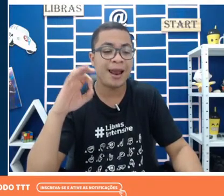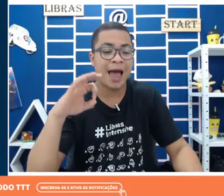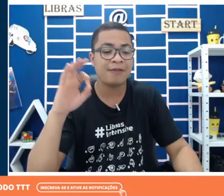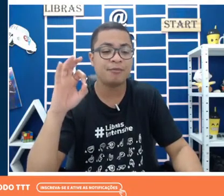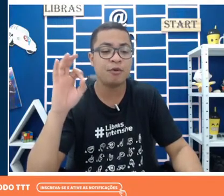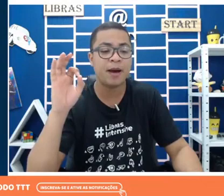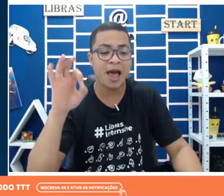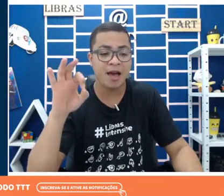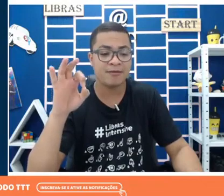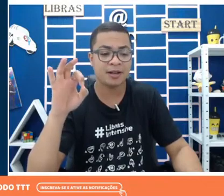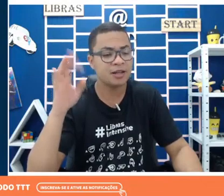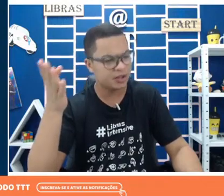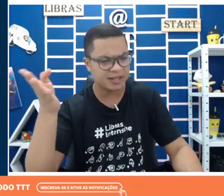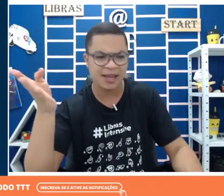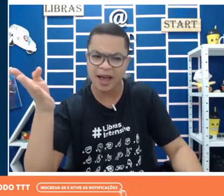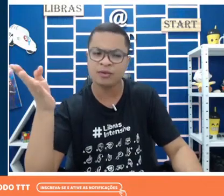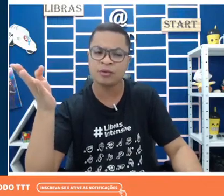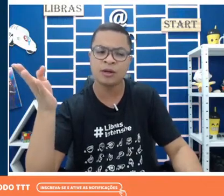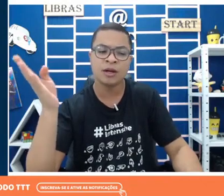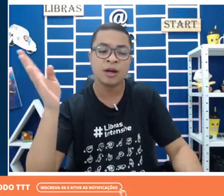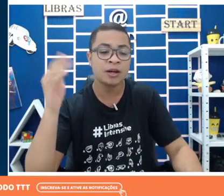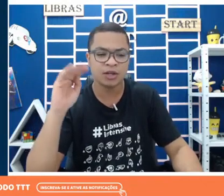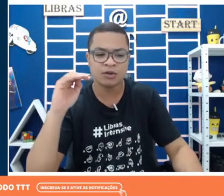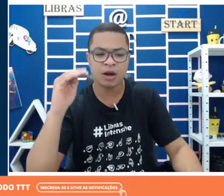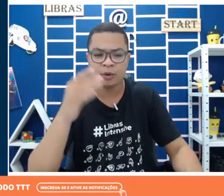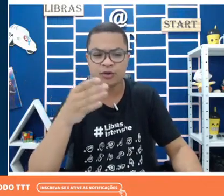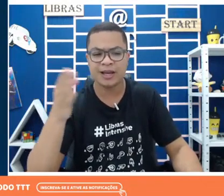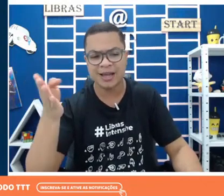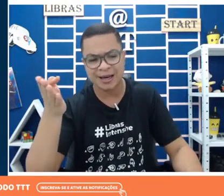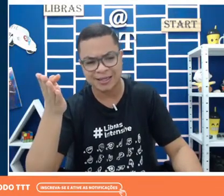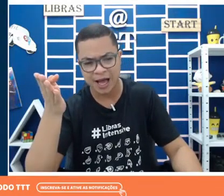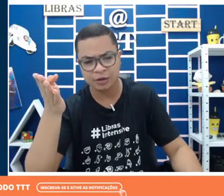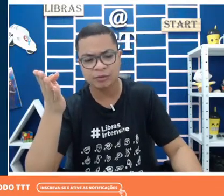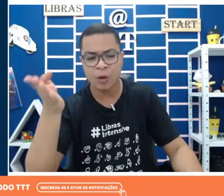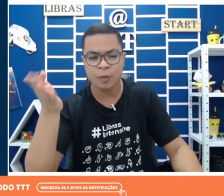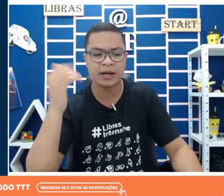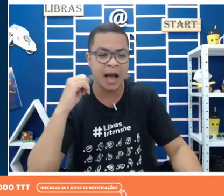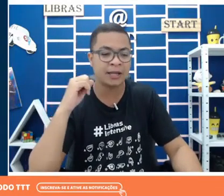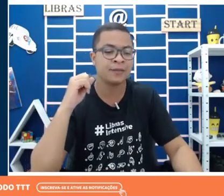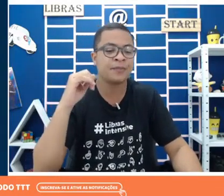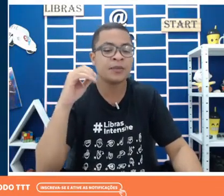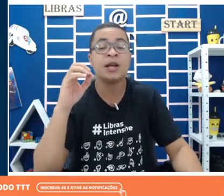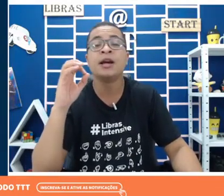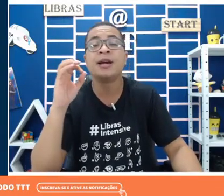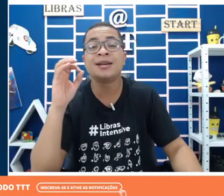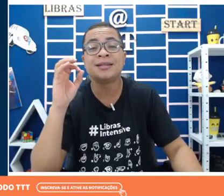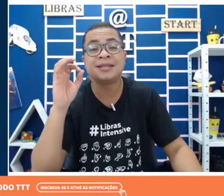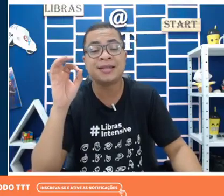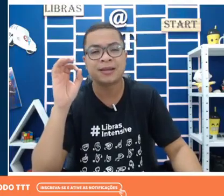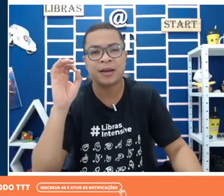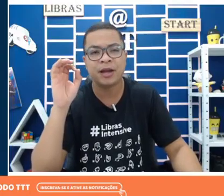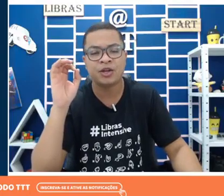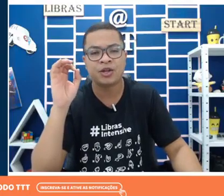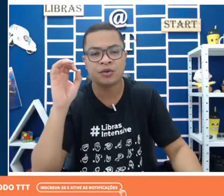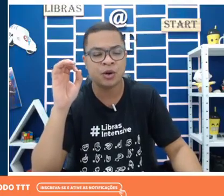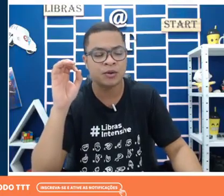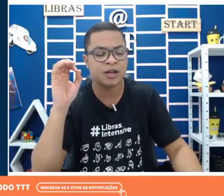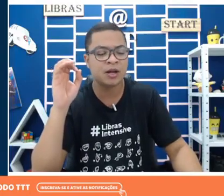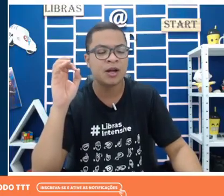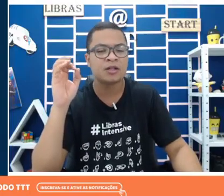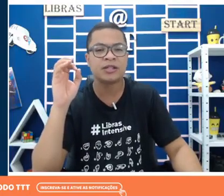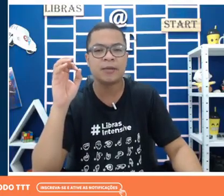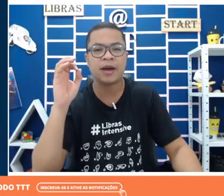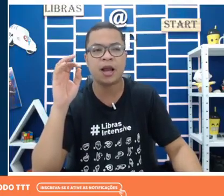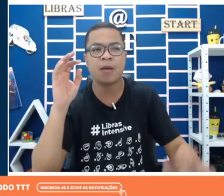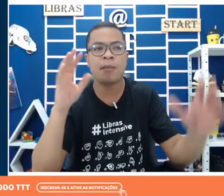fazendo palavra por palavra. Isso é certo? Não se torna português sinalizado? Obrigada. Exatamente, Lu